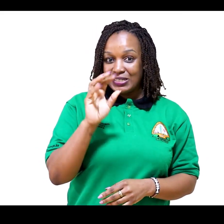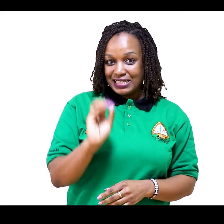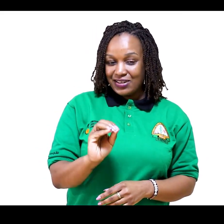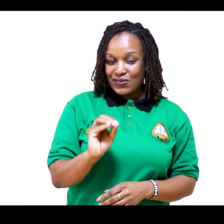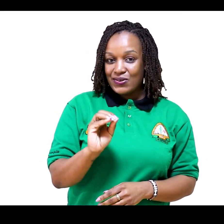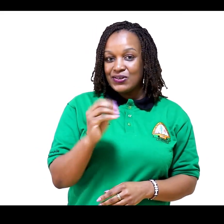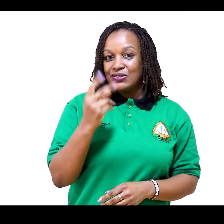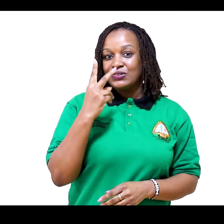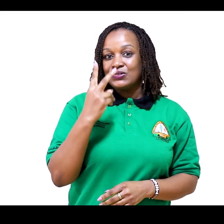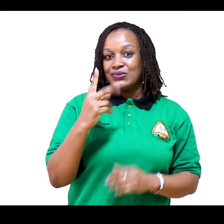0202603765 au